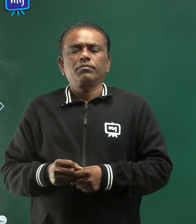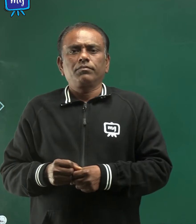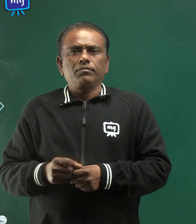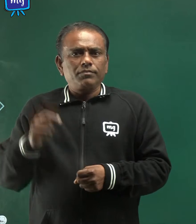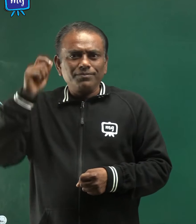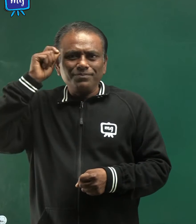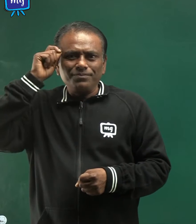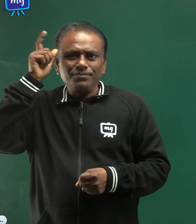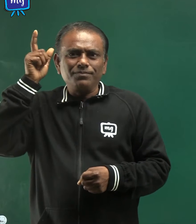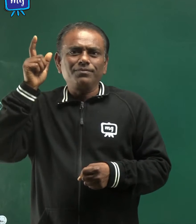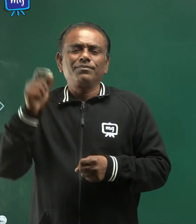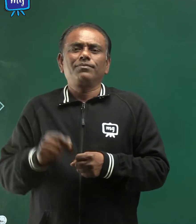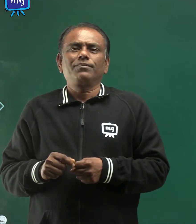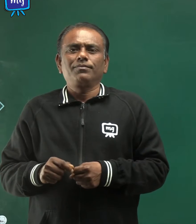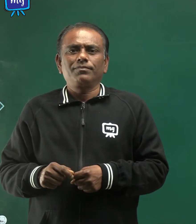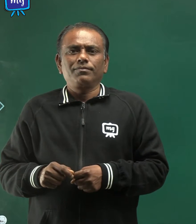समझ आ गया?